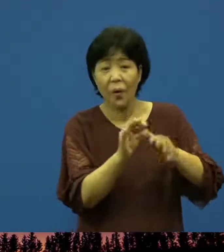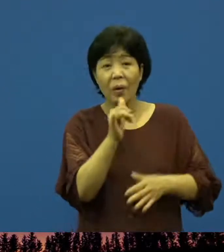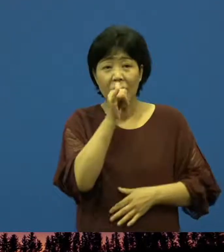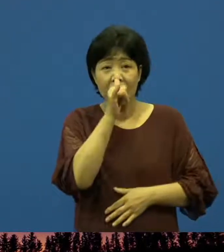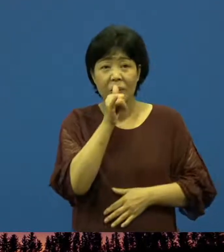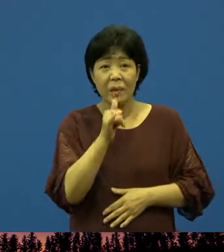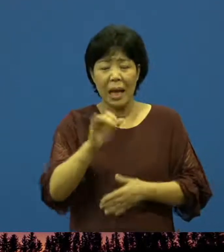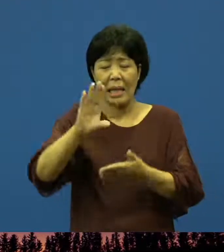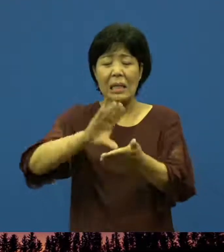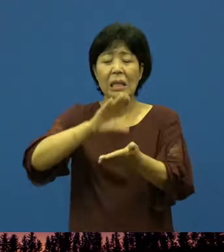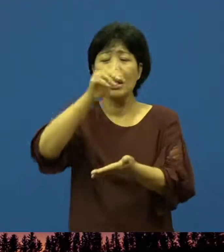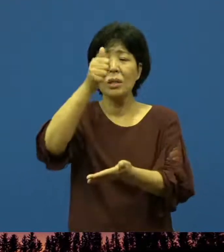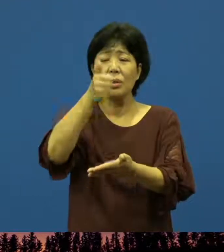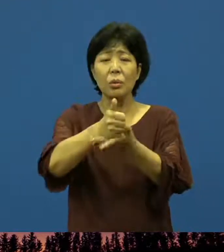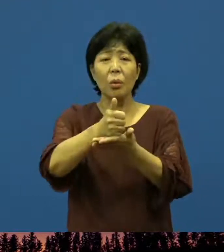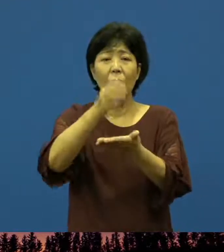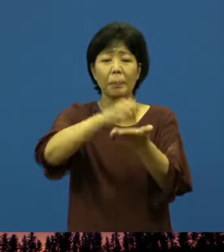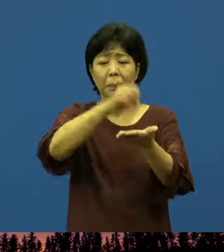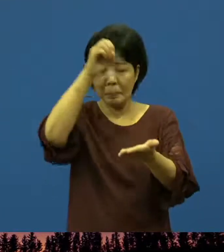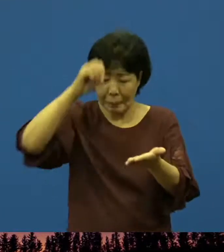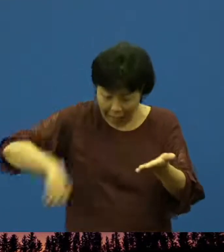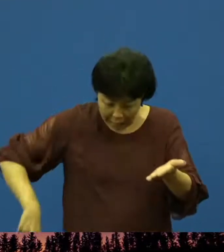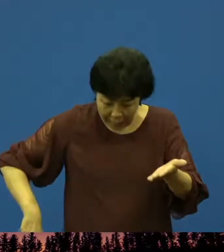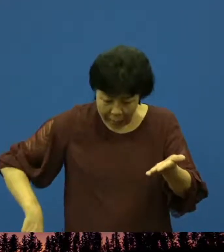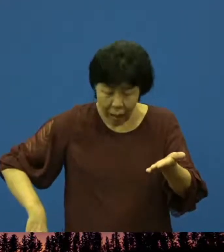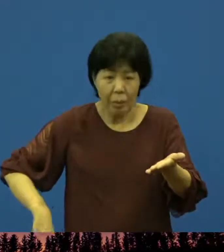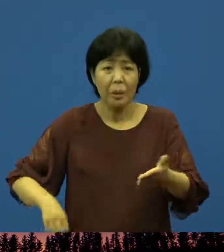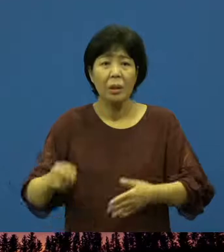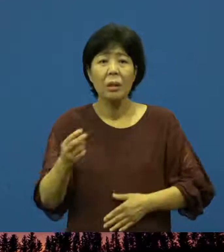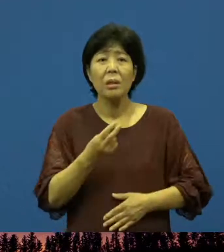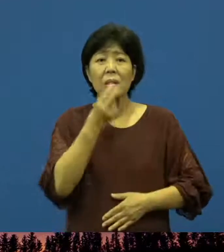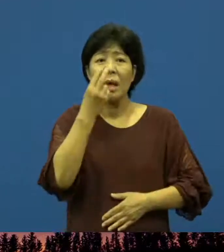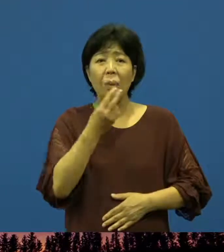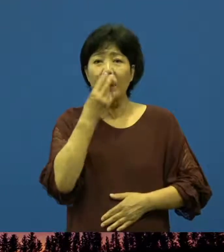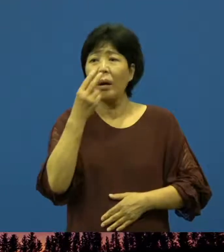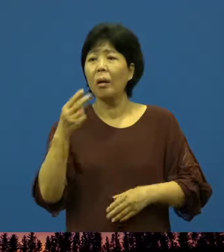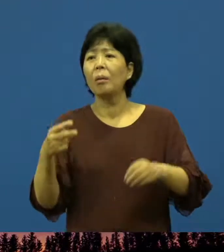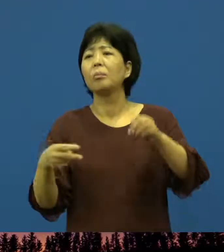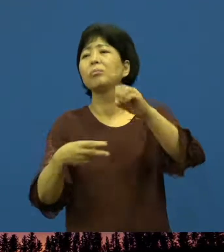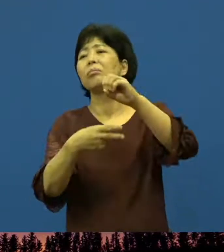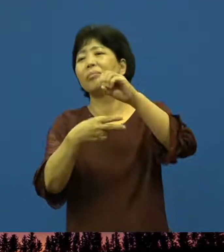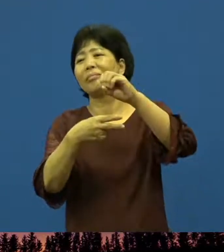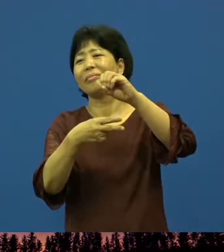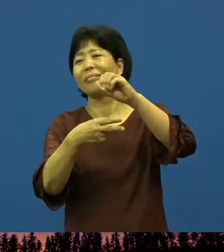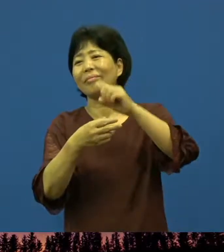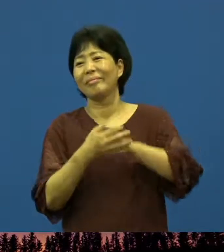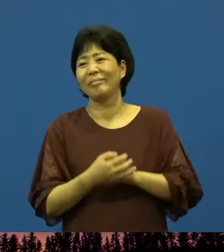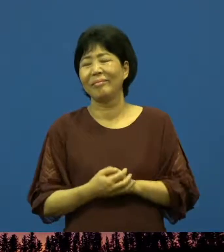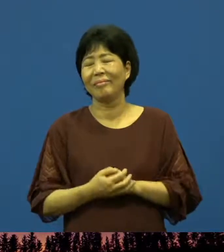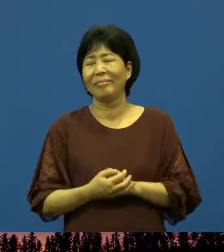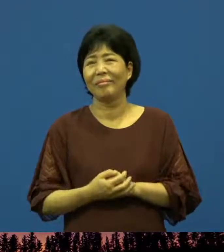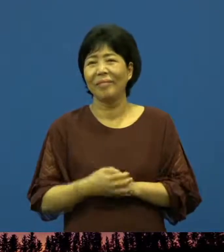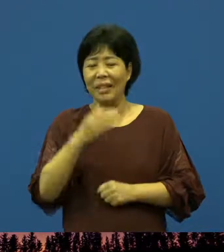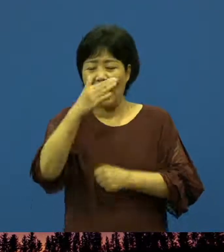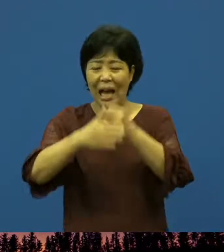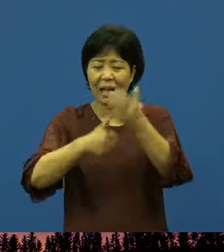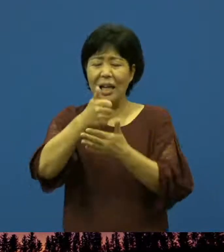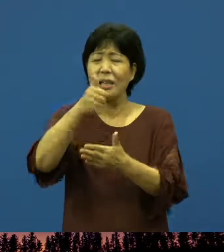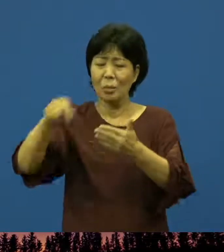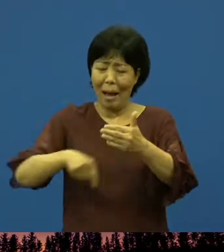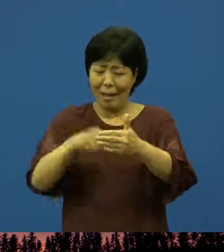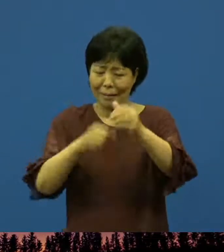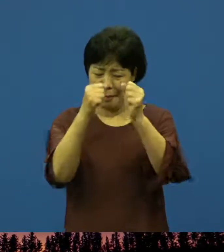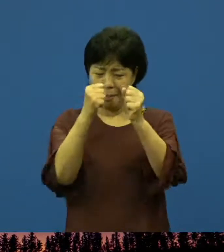그리스도가 없는 곳에 생명은 있을 수가 없다는 것이죠. 진정한 생명은 하나님 안에 있을 때 생명이 있는 것이지,